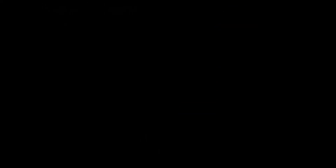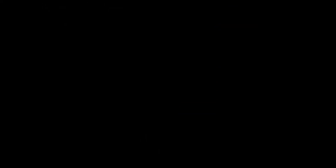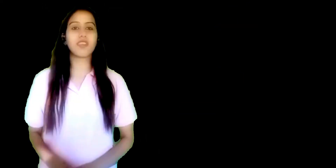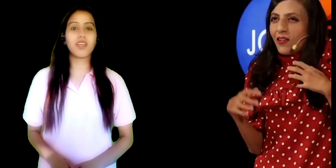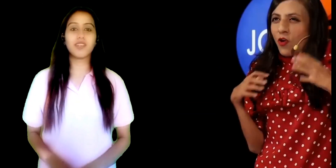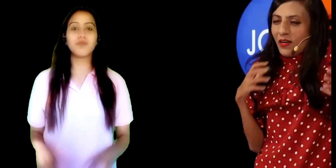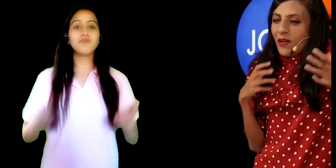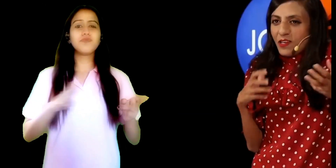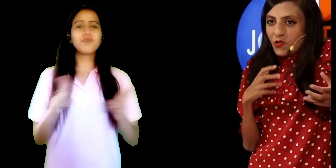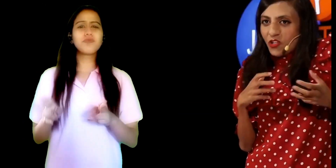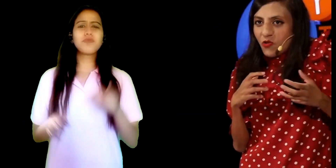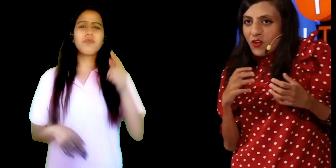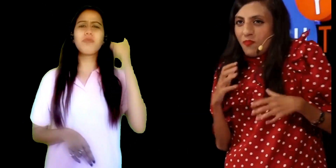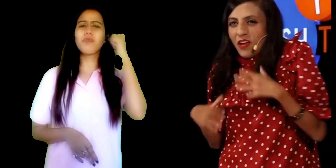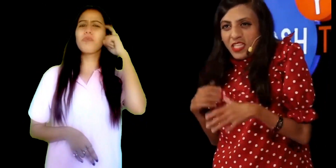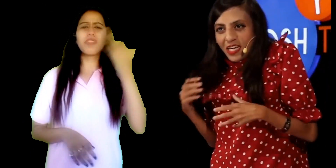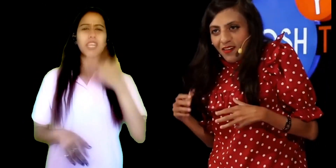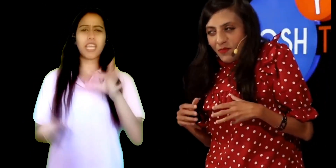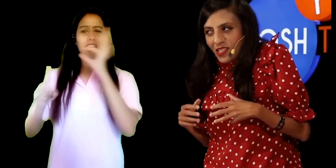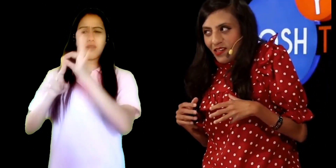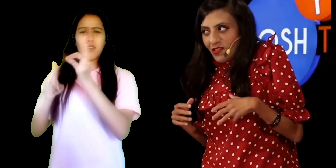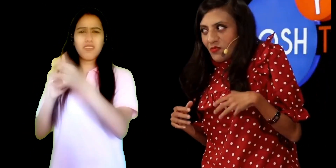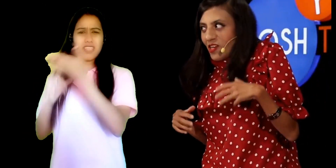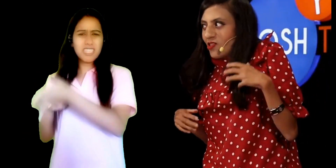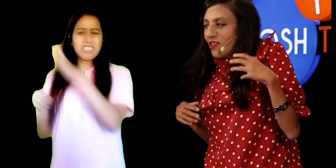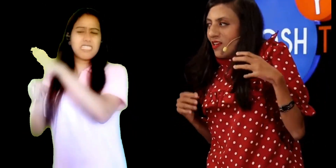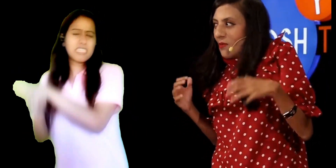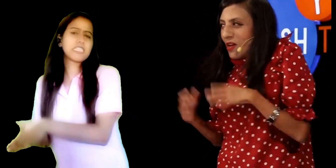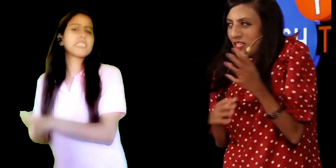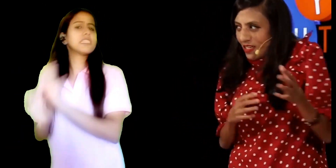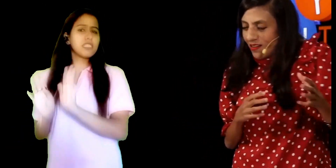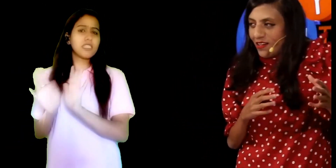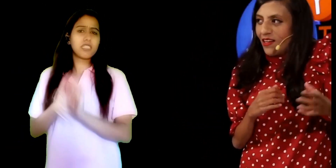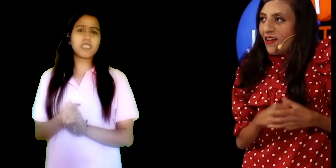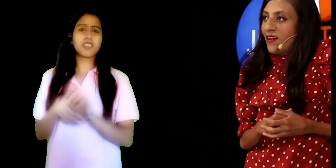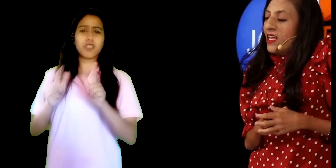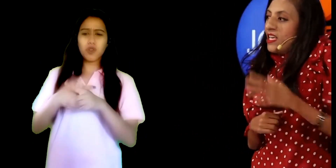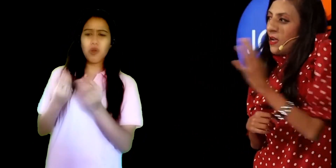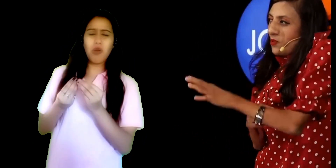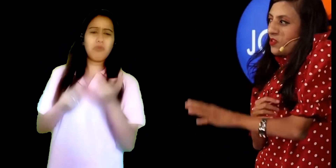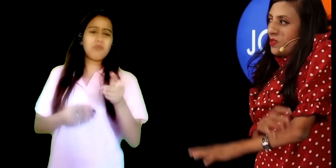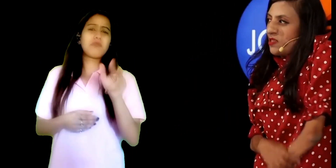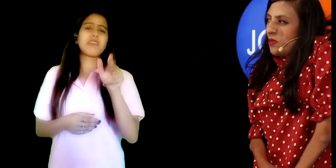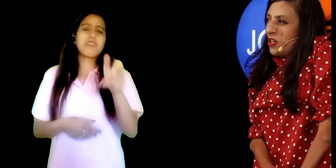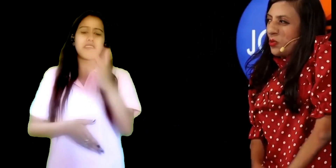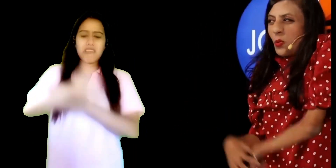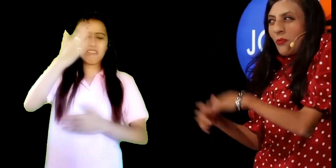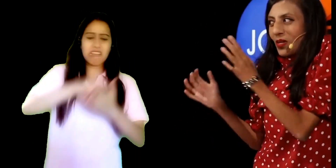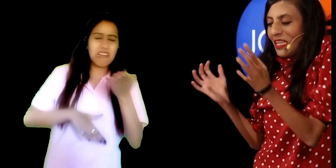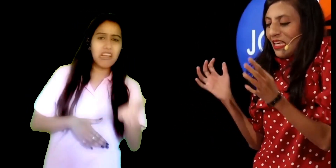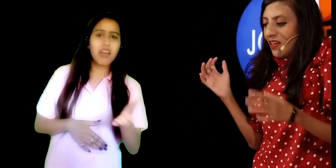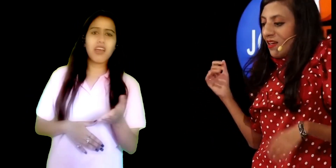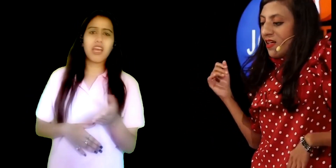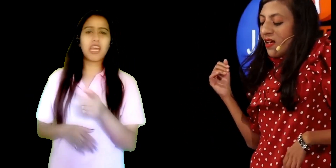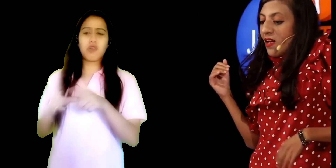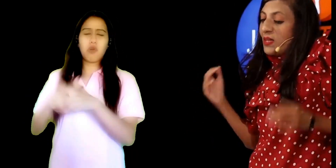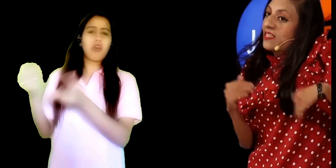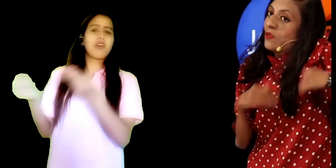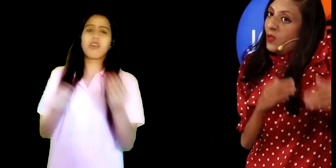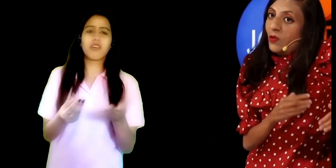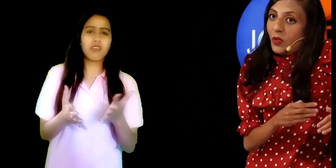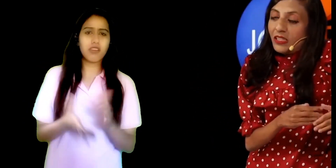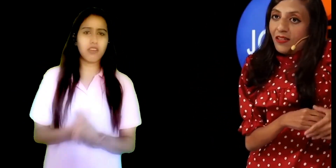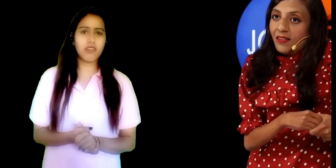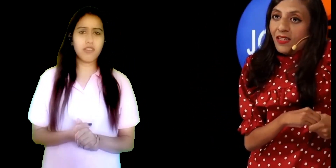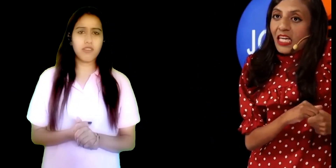को नॉर्मली आप ये सोचते हो कि प्राइवेट सेक्टर आपके साथ डिस्क्रिमिनेशन करेगा, प्राइवेट सेक्टर ये करेगा कि आप पर्सन विद डिसेबिलिटी हो तो वो आपको नहीं देंगे।